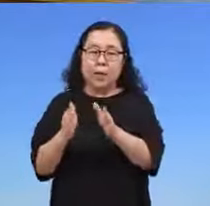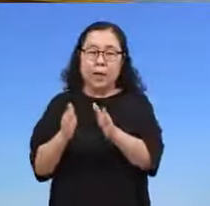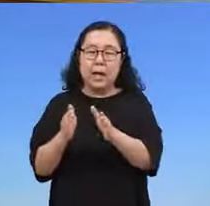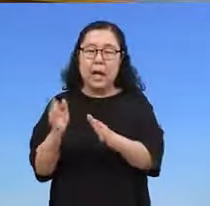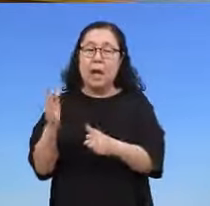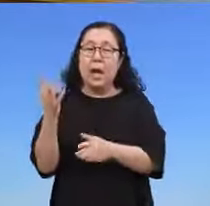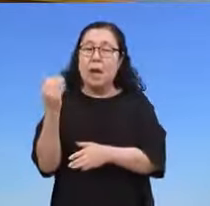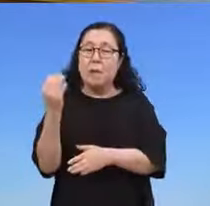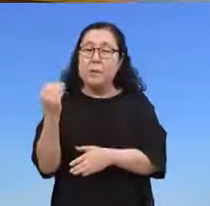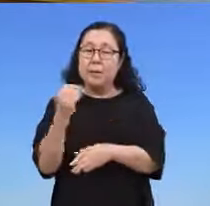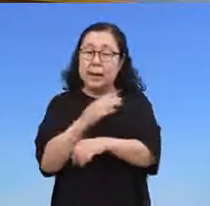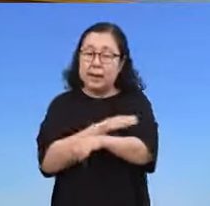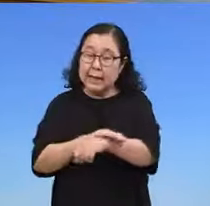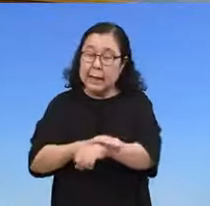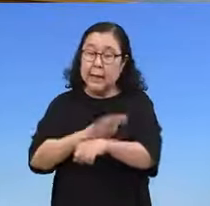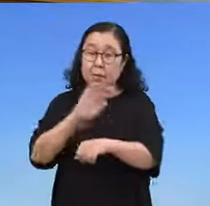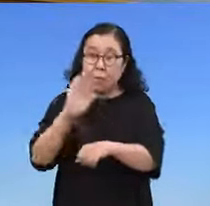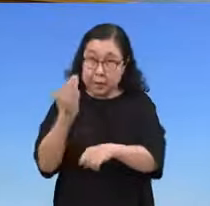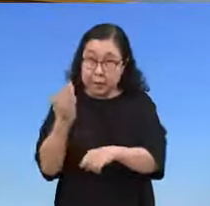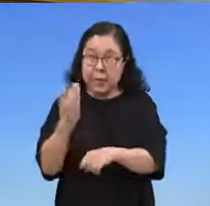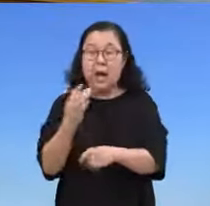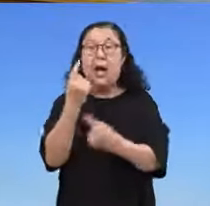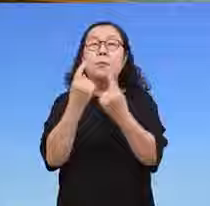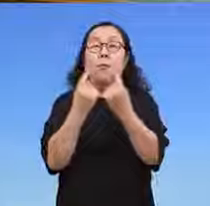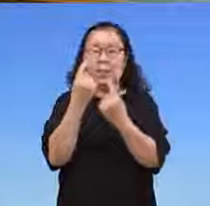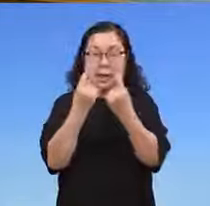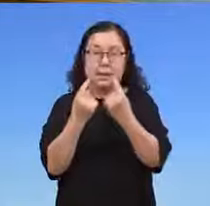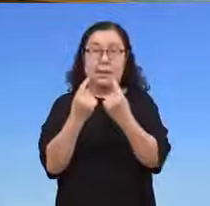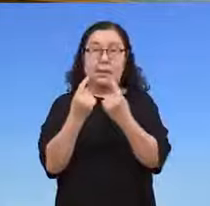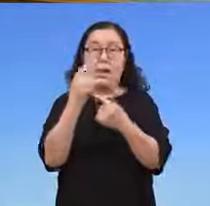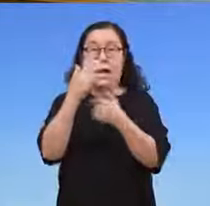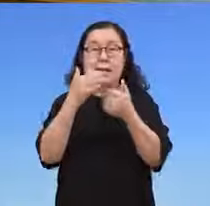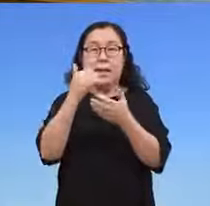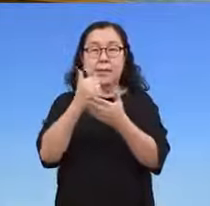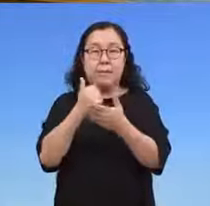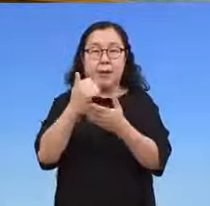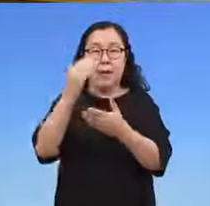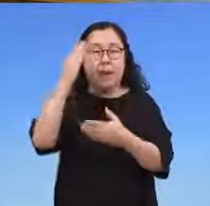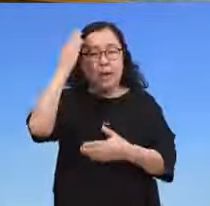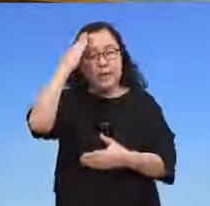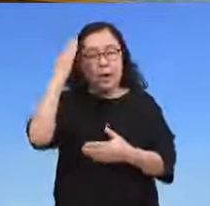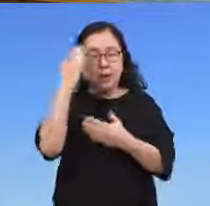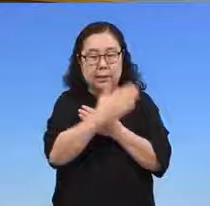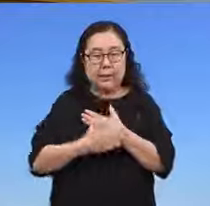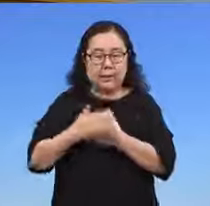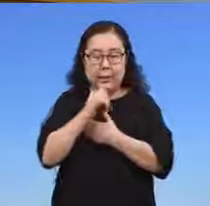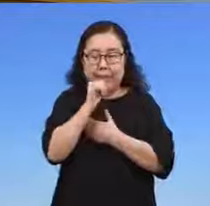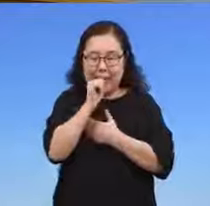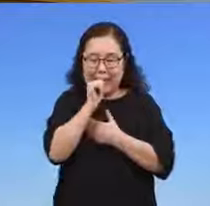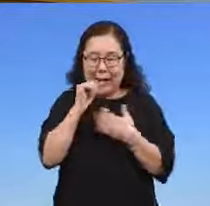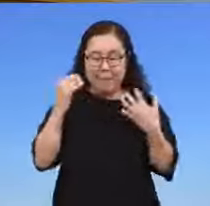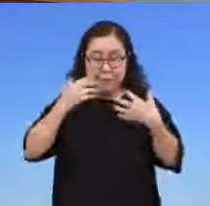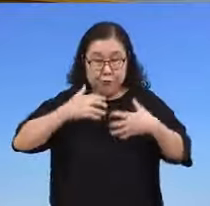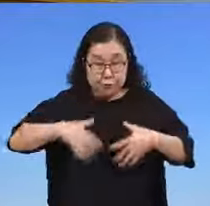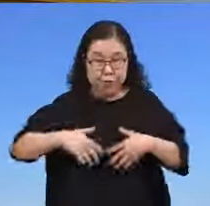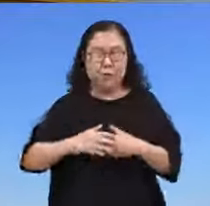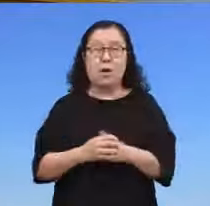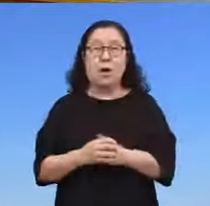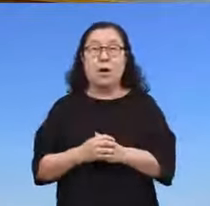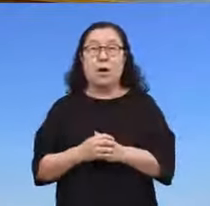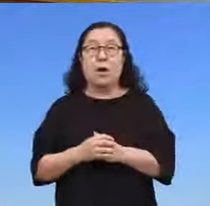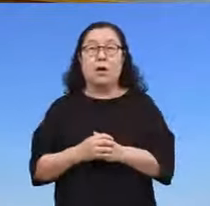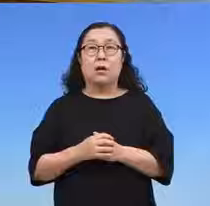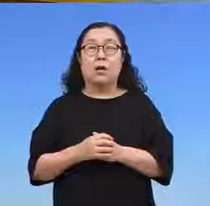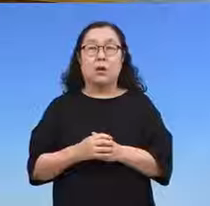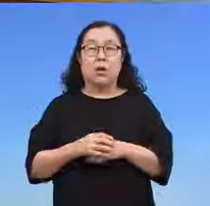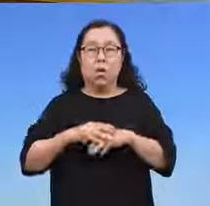문제가 아니고, 결국은 이 하나님의 전신갑주라는 것은 이런 한 개인의 완전 군장으로 끝나는 것이